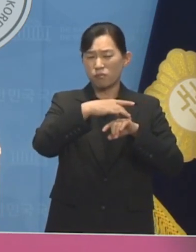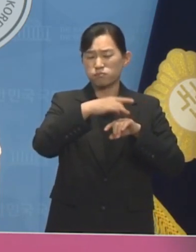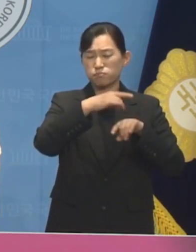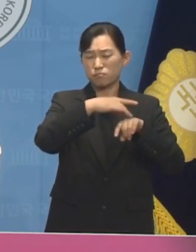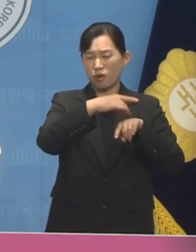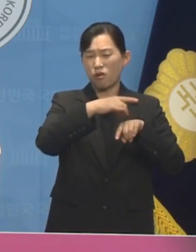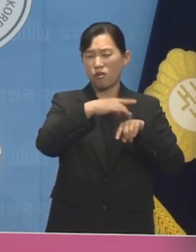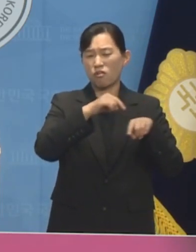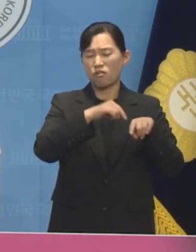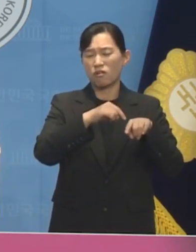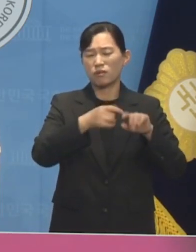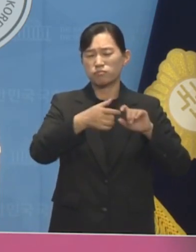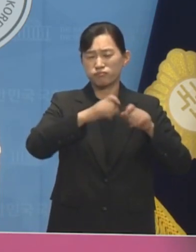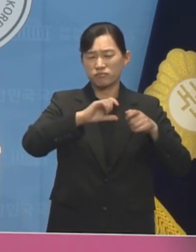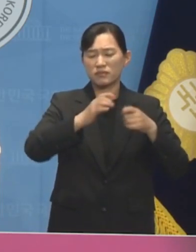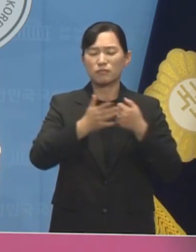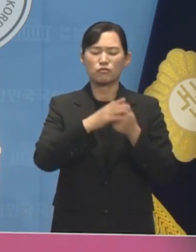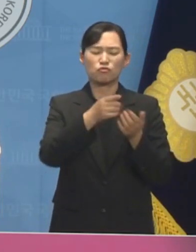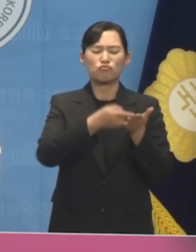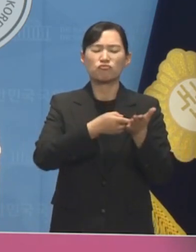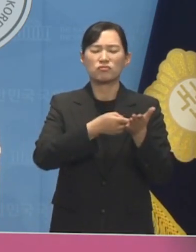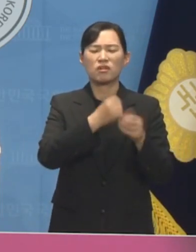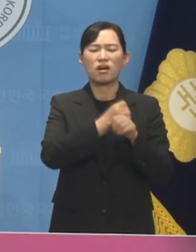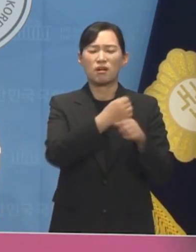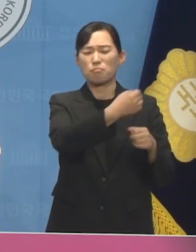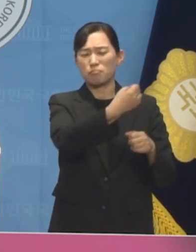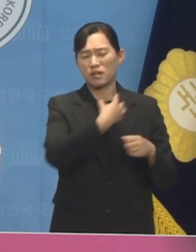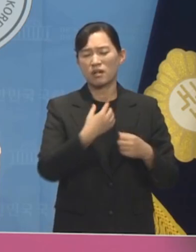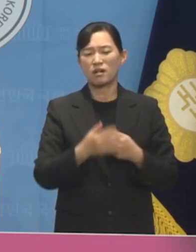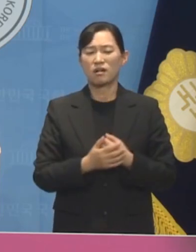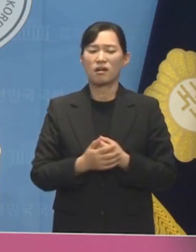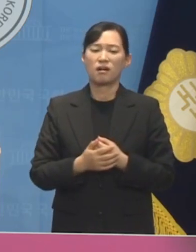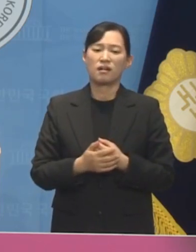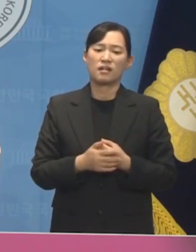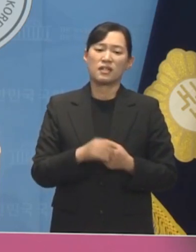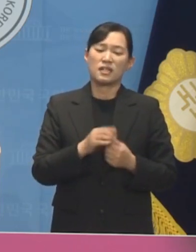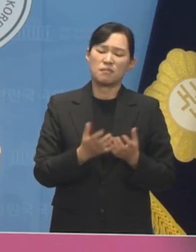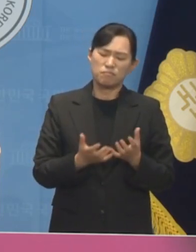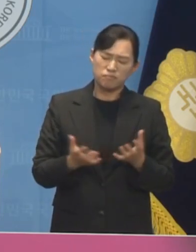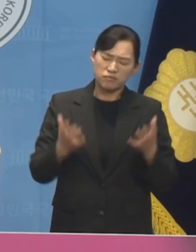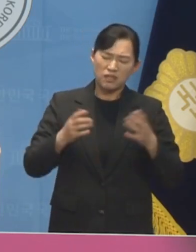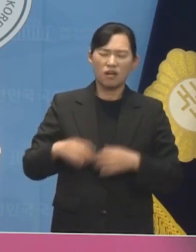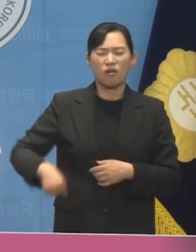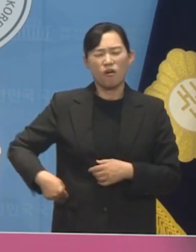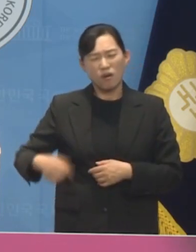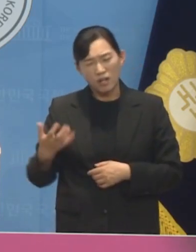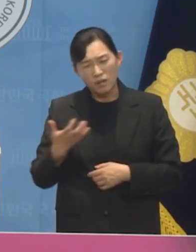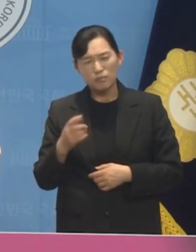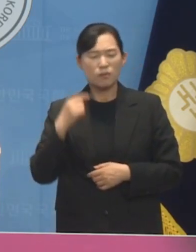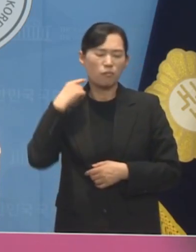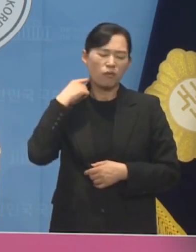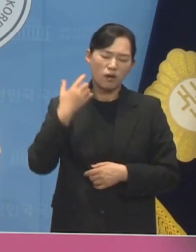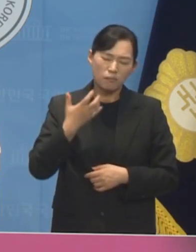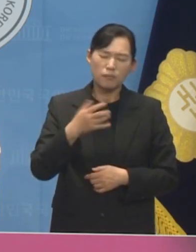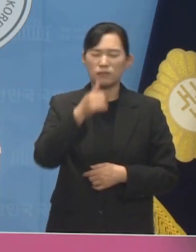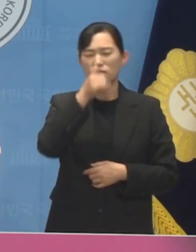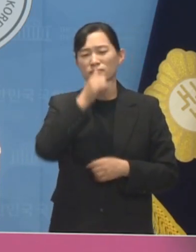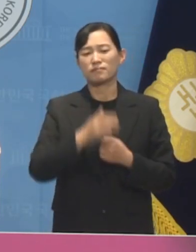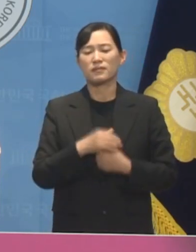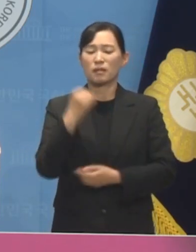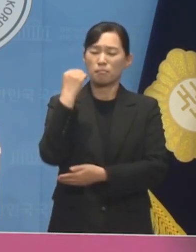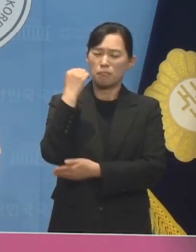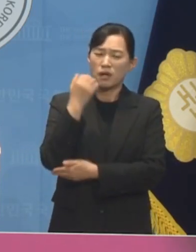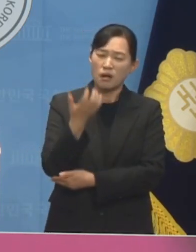돌아갔으니 수술을 하라고 합니다. 무거운 식재료와 조리 후 담아놓은 바트 이북에 허리 디스크와 목 디스크도 생겼습니다.